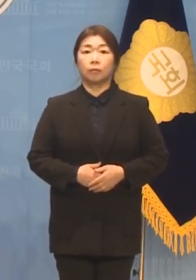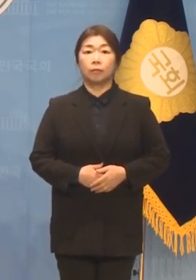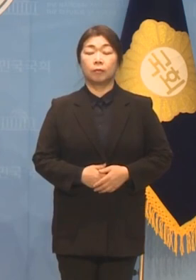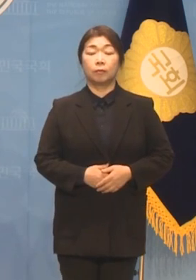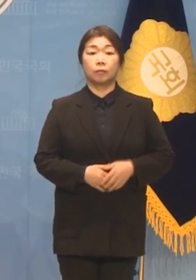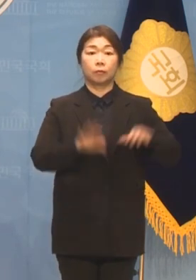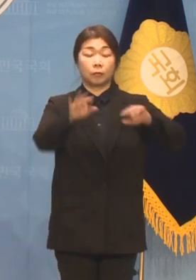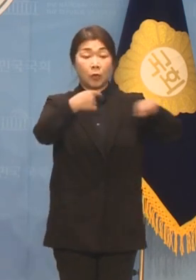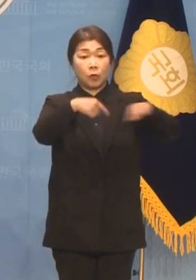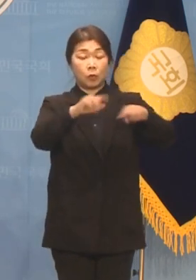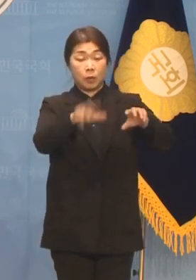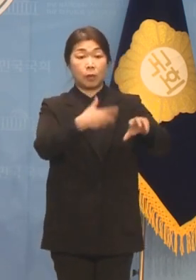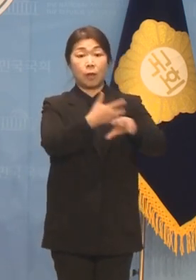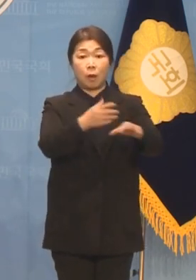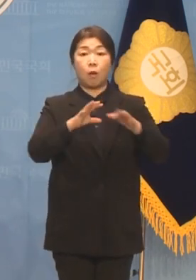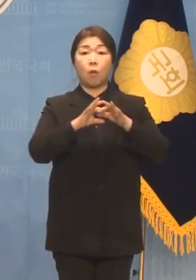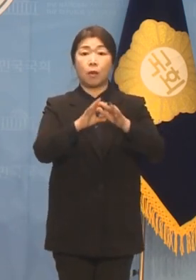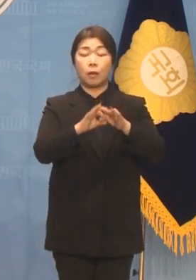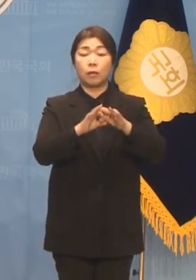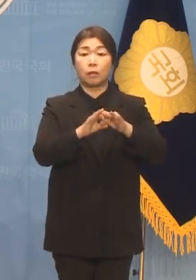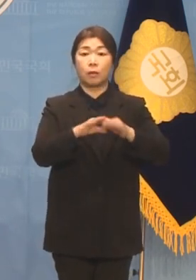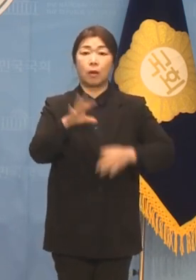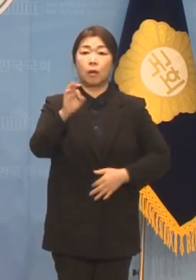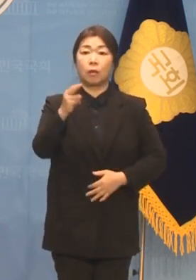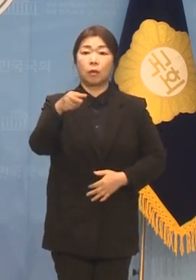정치개혁 관련돼서 윤재욱